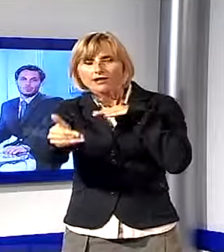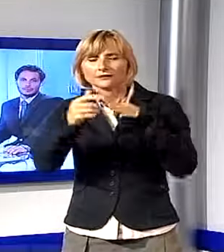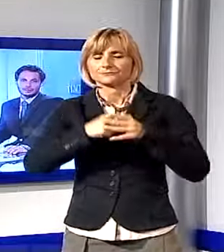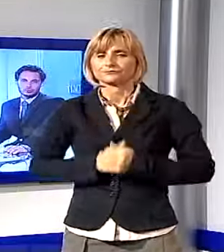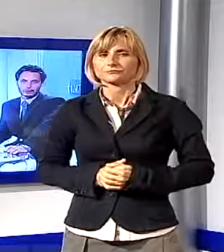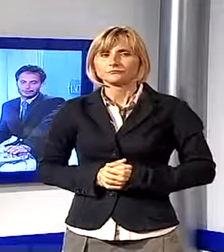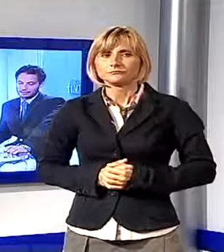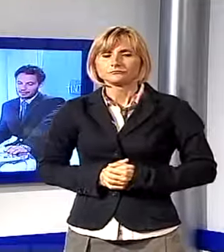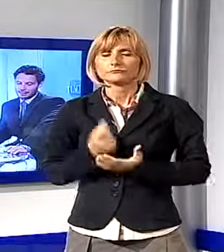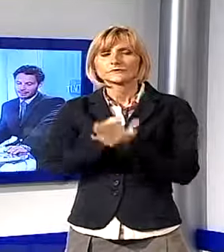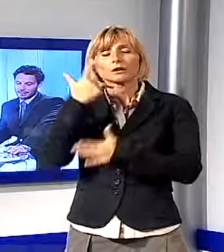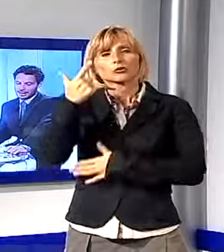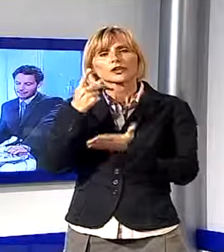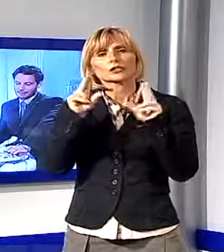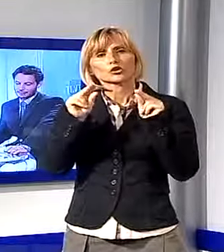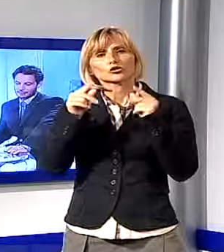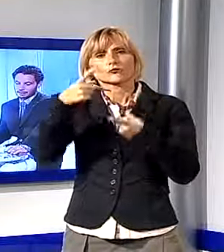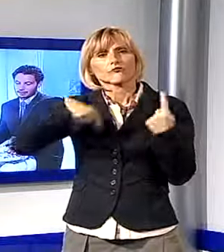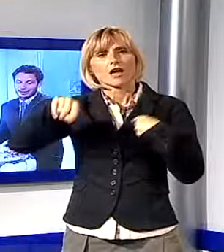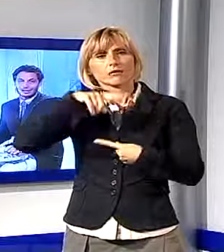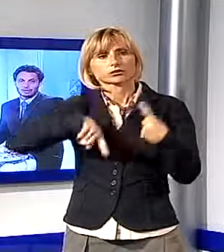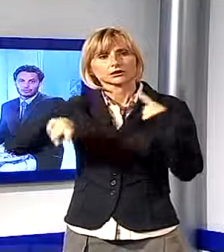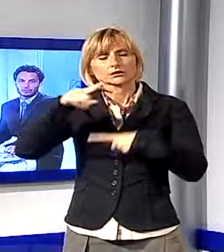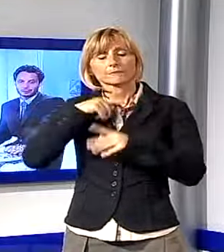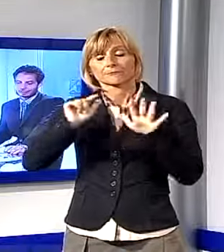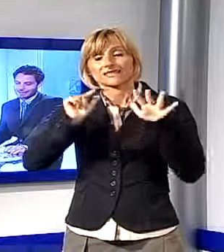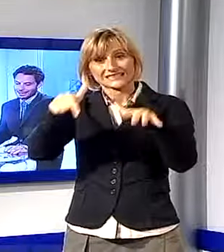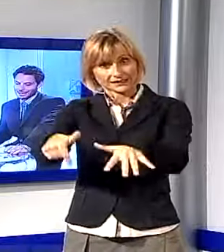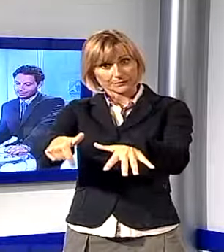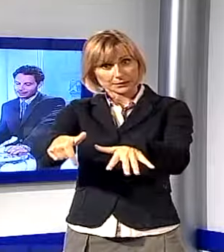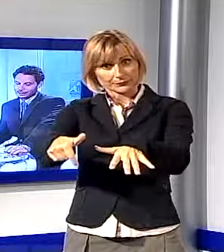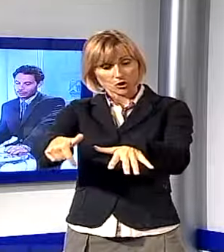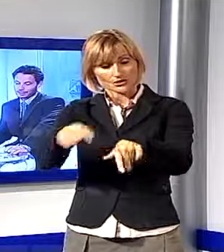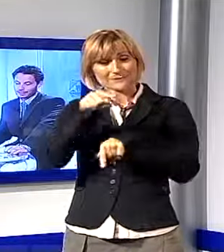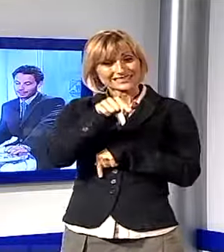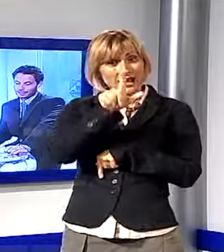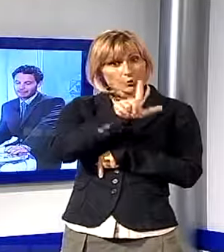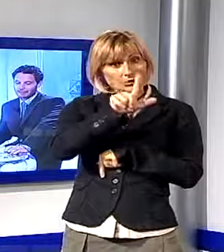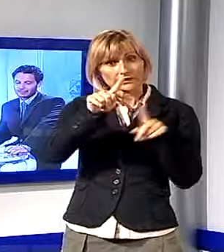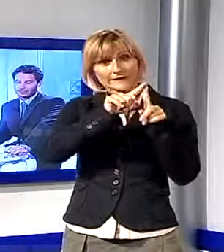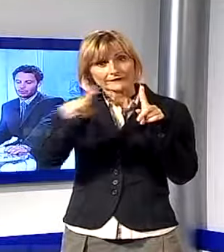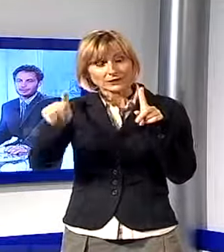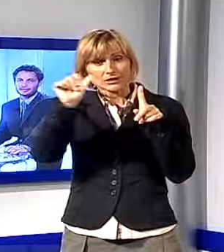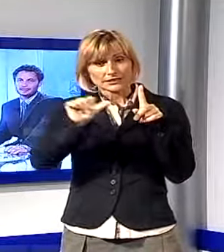Un'importante notizia di viabilità: si terranno la prossima settimana, da lunedì a sabato, i lavori di